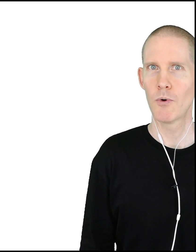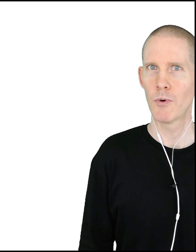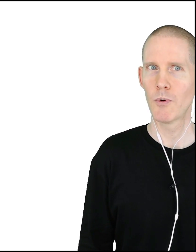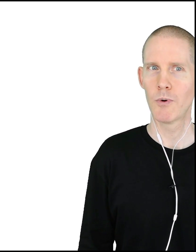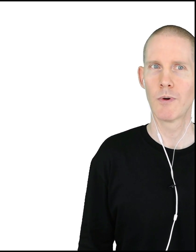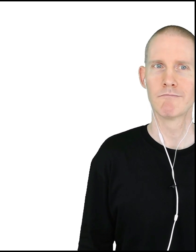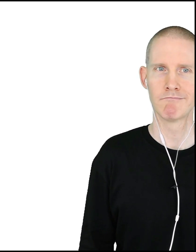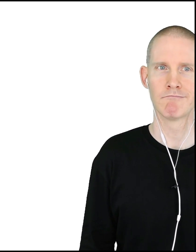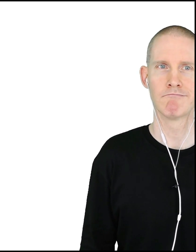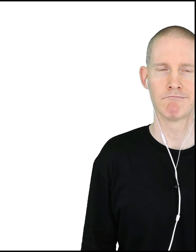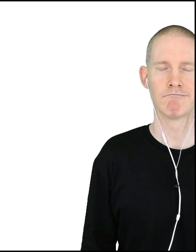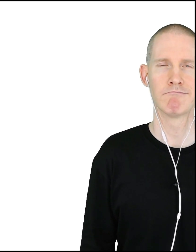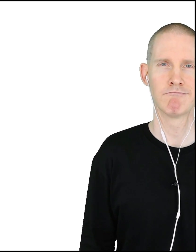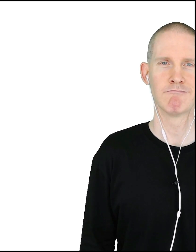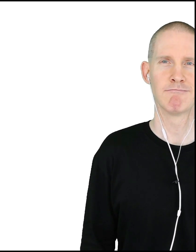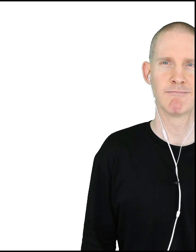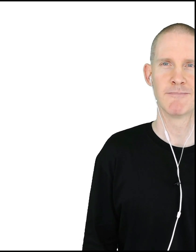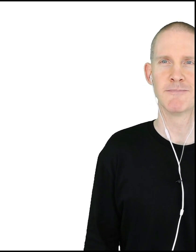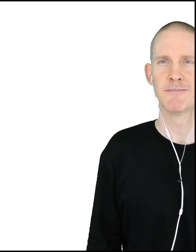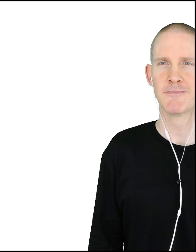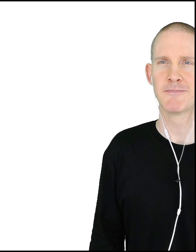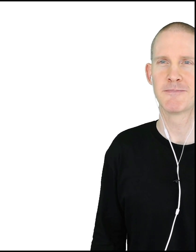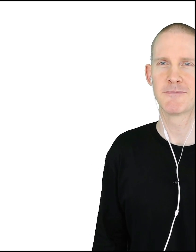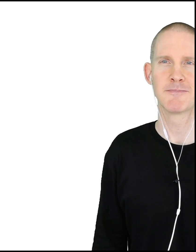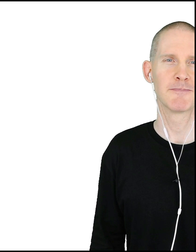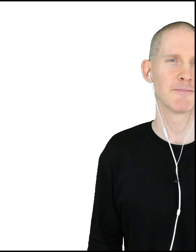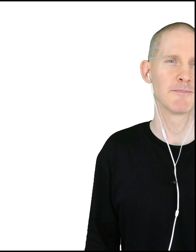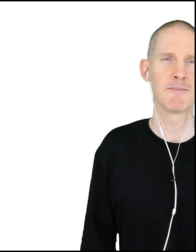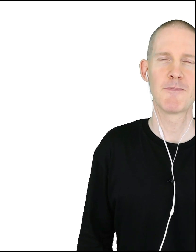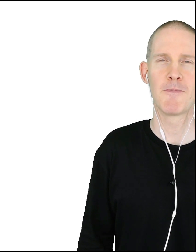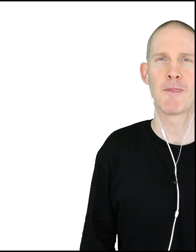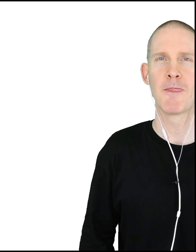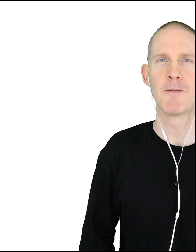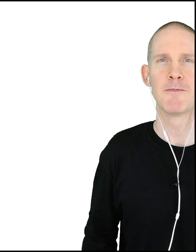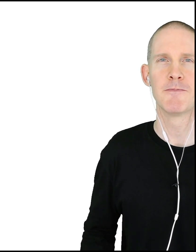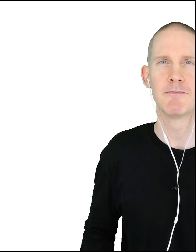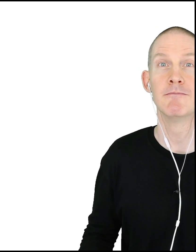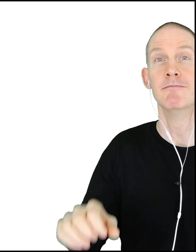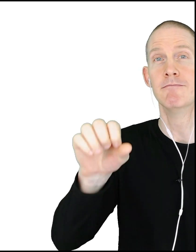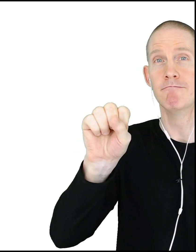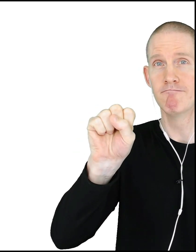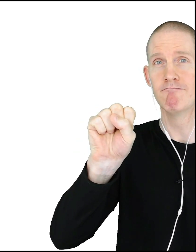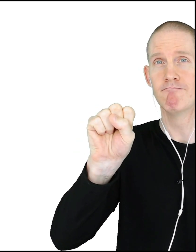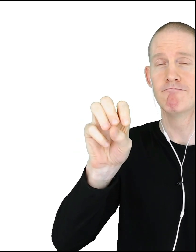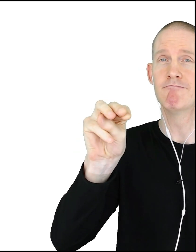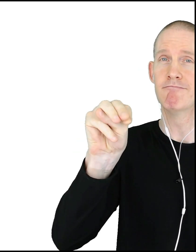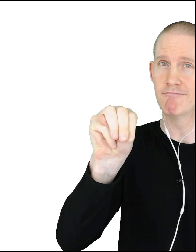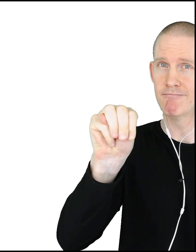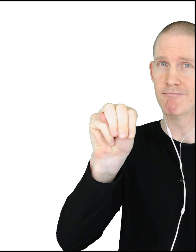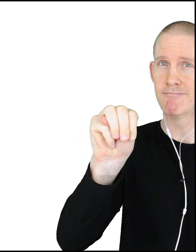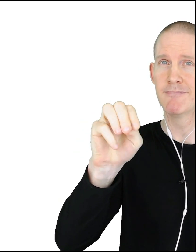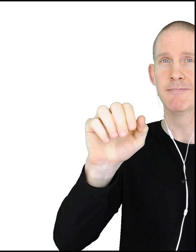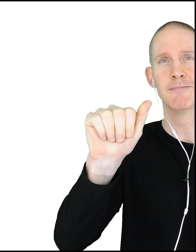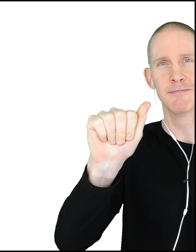gorko pokusa, da te barem nisam voljela. Bio si mi